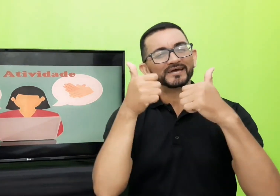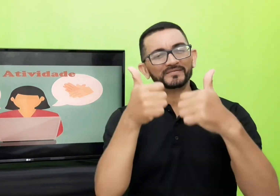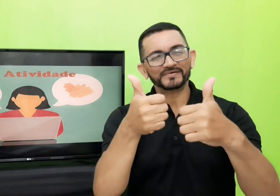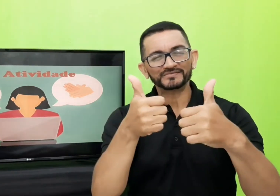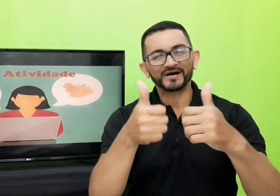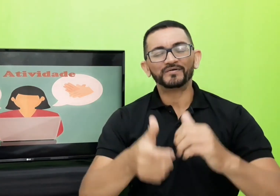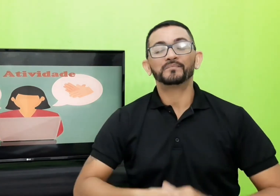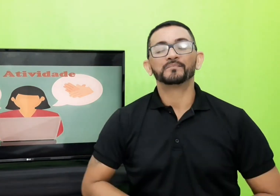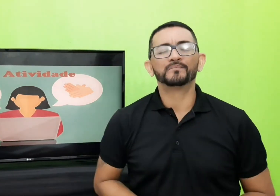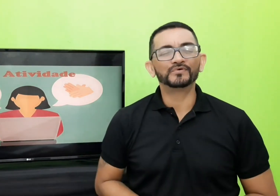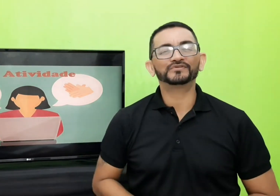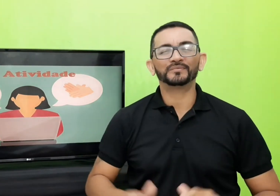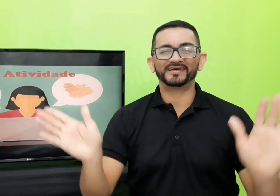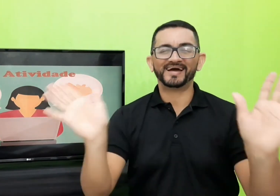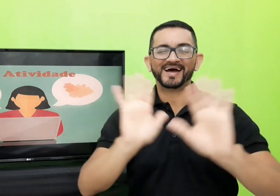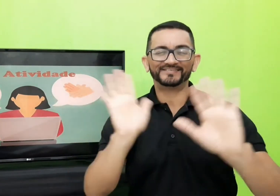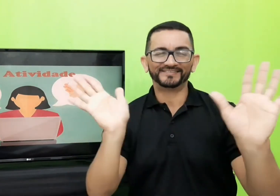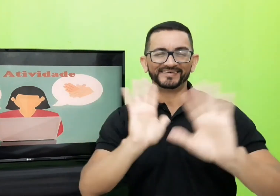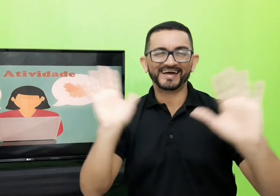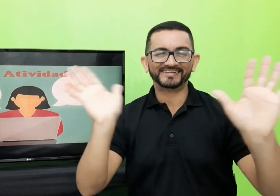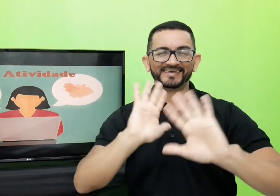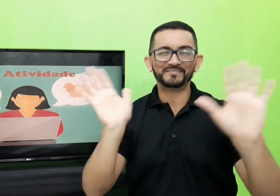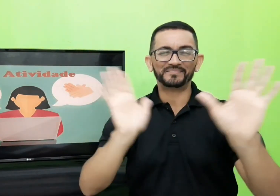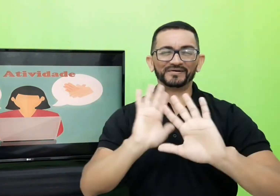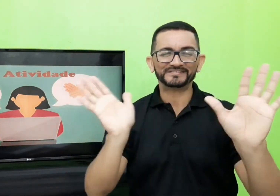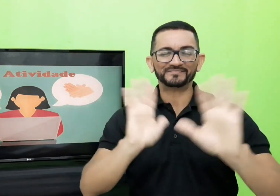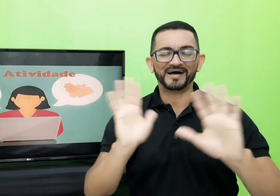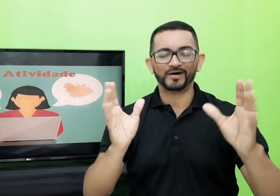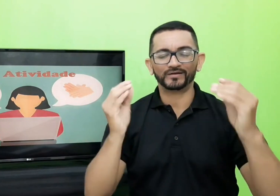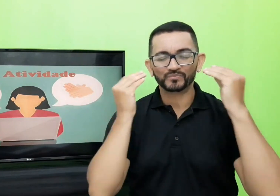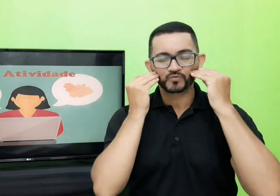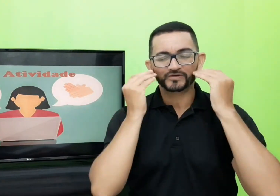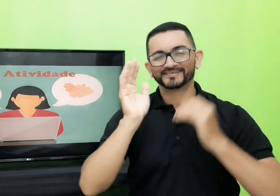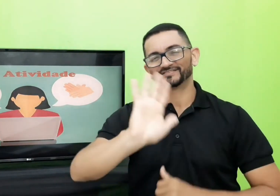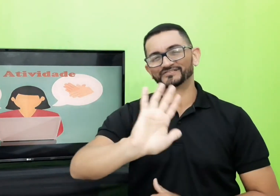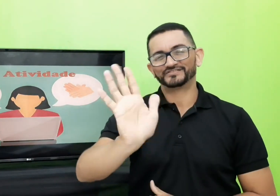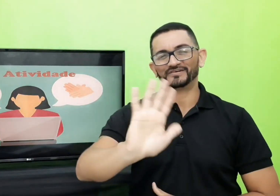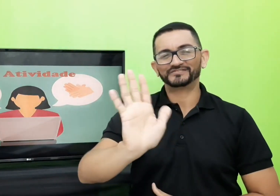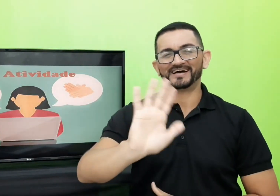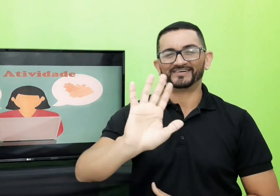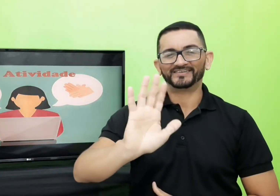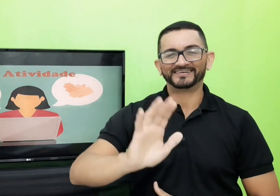Ok, pessoal? Muito obrigado e até a próxima aula. Tchau, tchau.